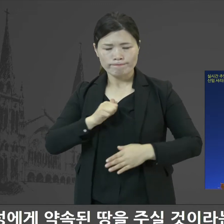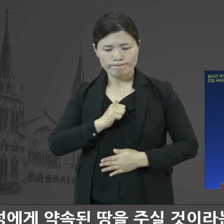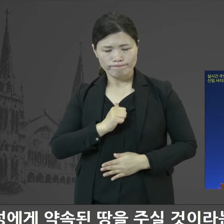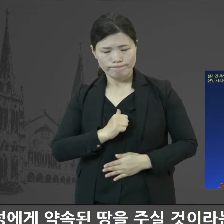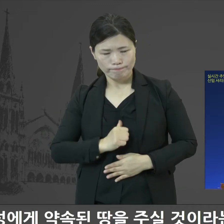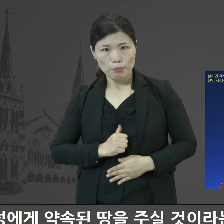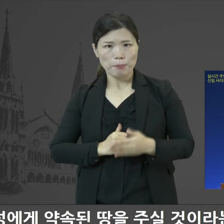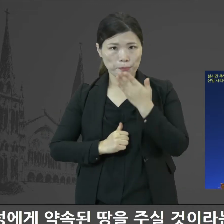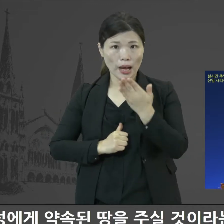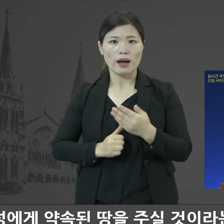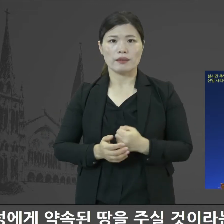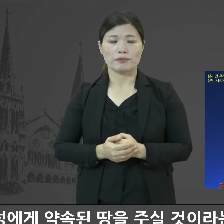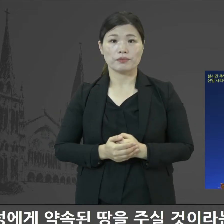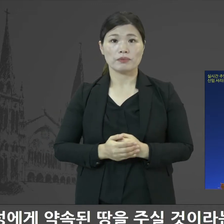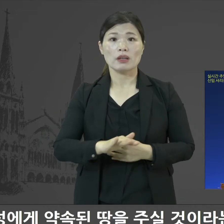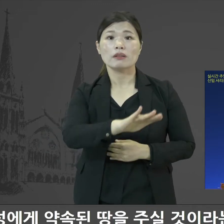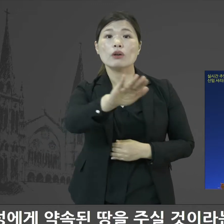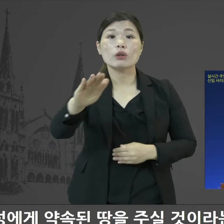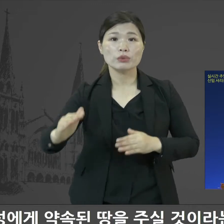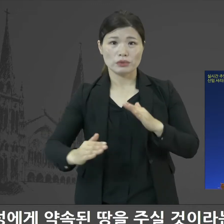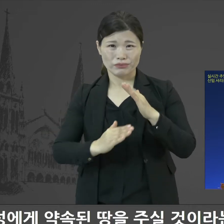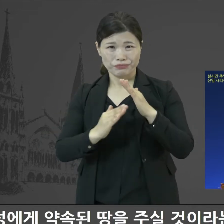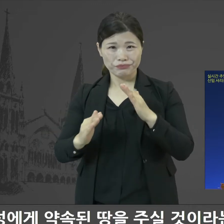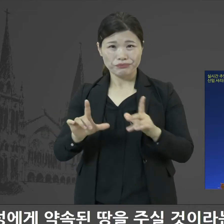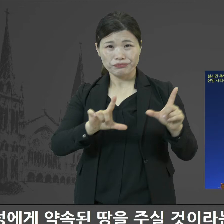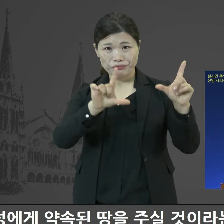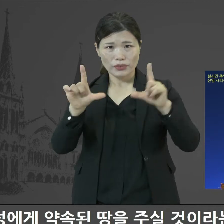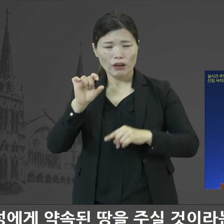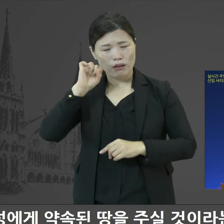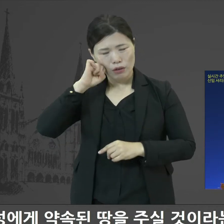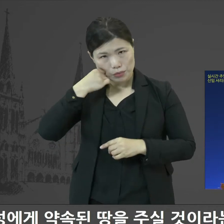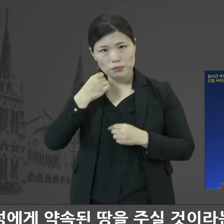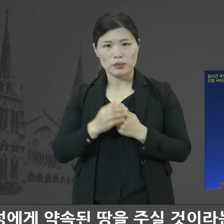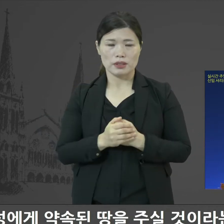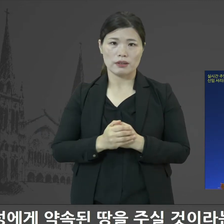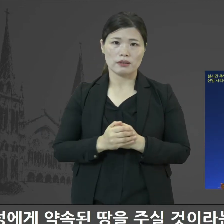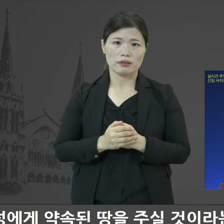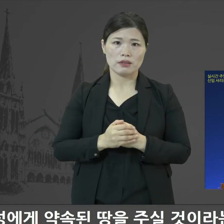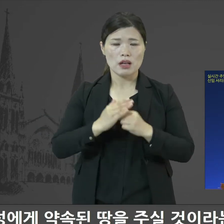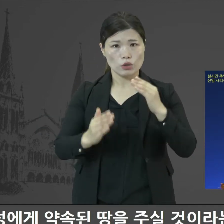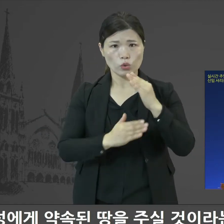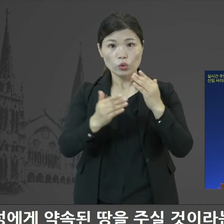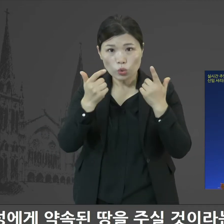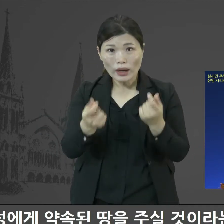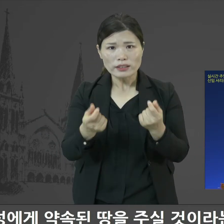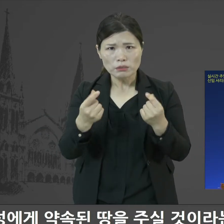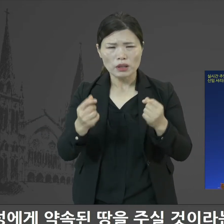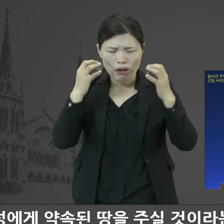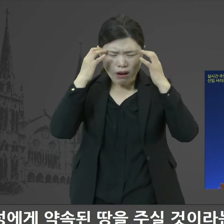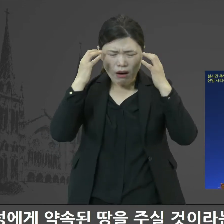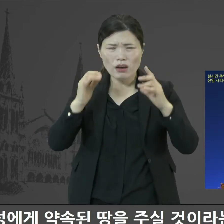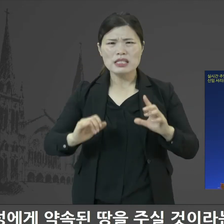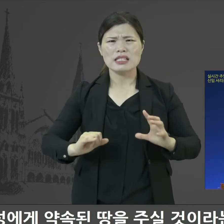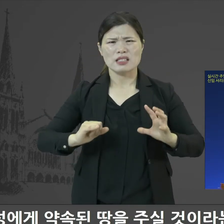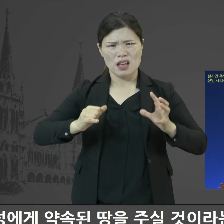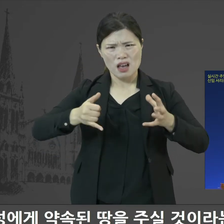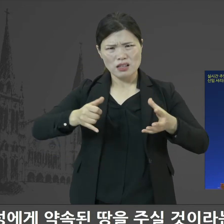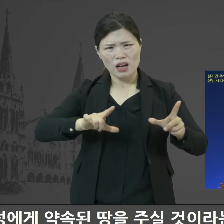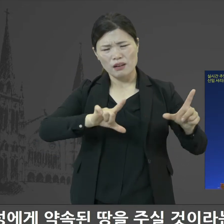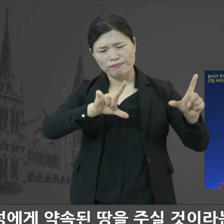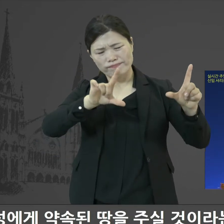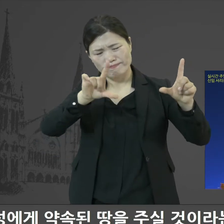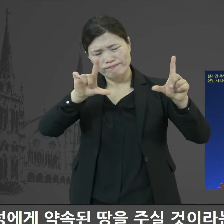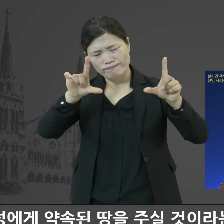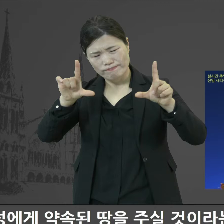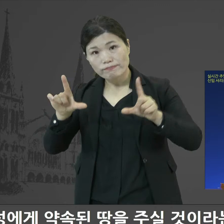성도들 얼마나 힘든 삶을 살아갑니까? 성도도 마찬가지죠. 고달픈 세상의 삶을 살아가면서 우리가 살아갈 수 있는